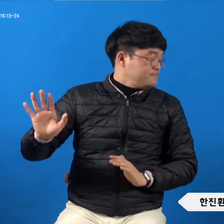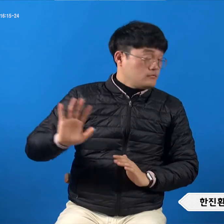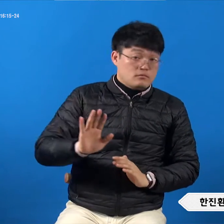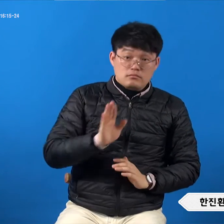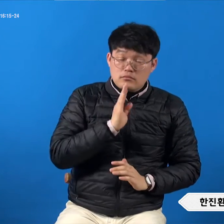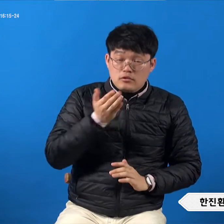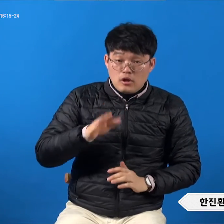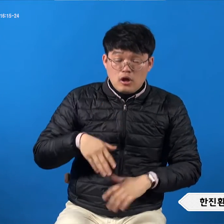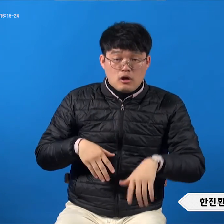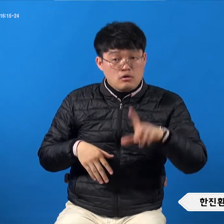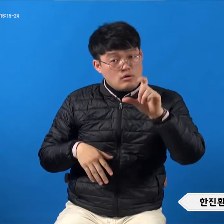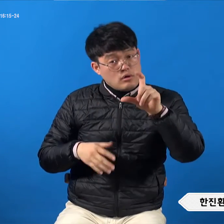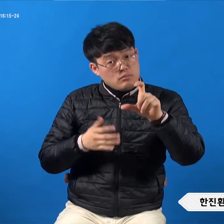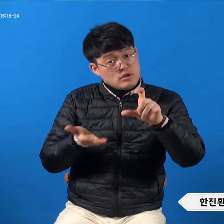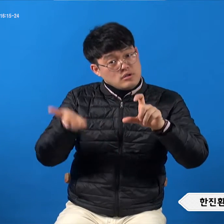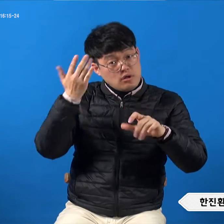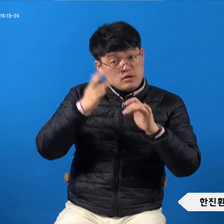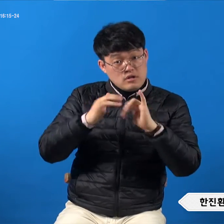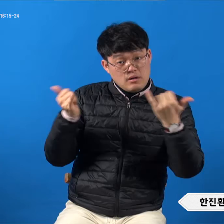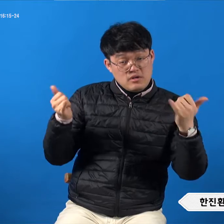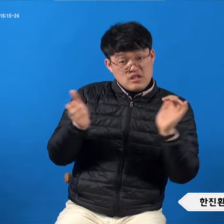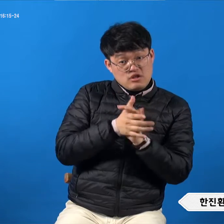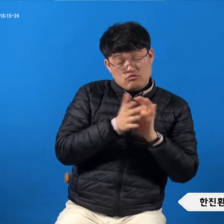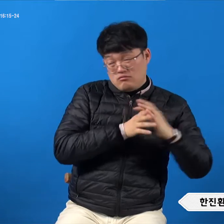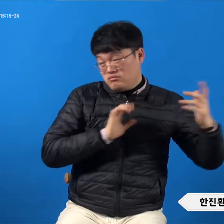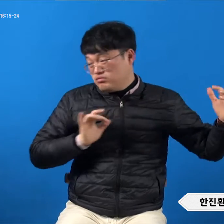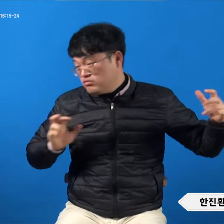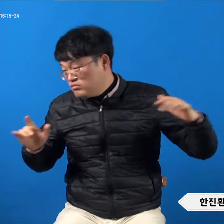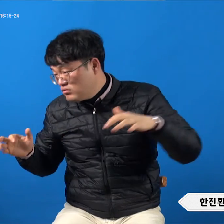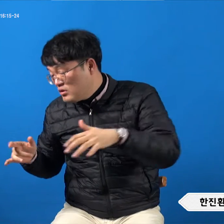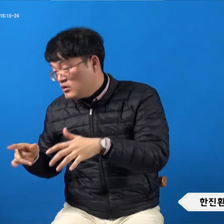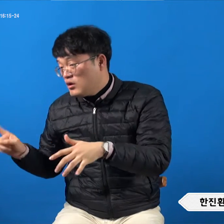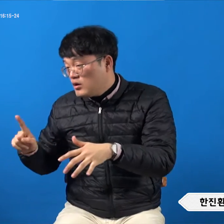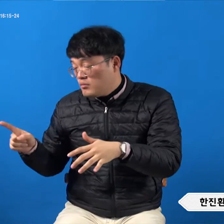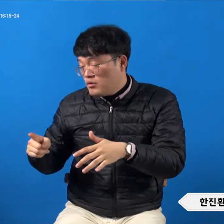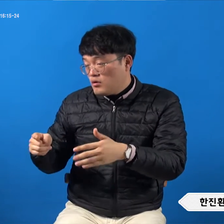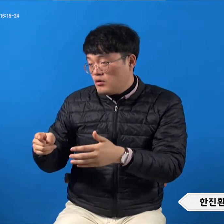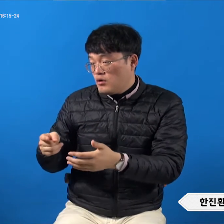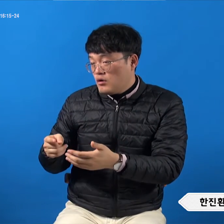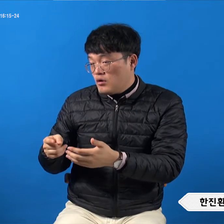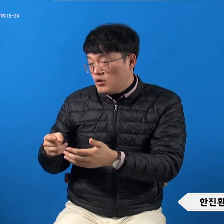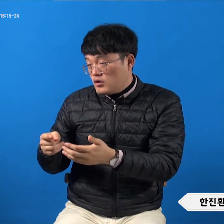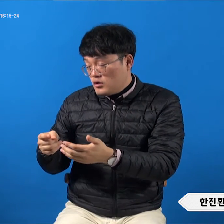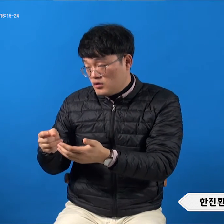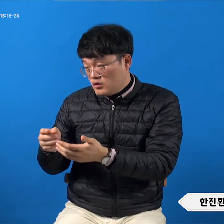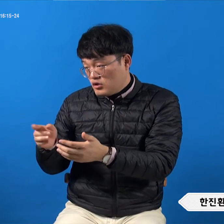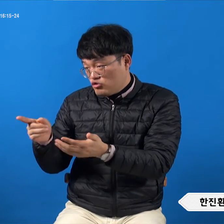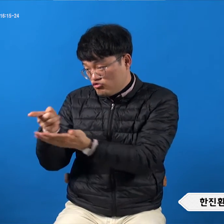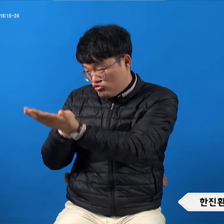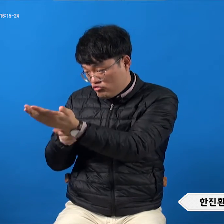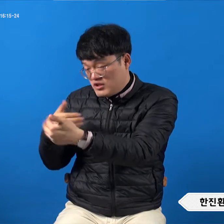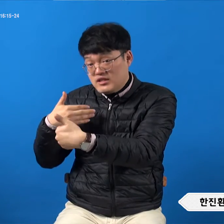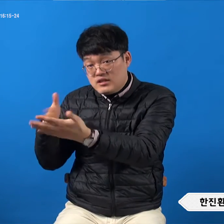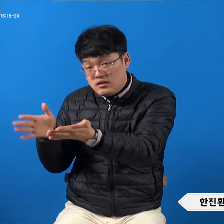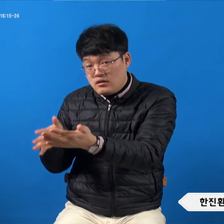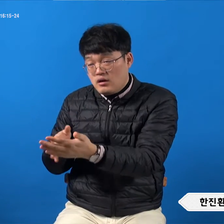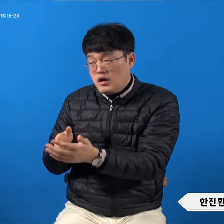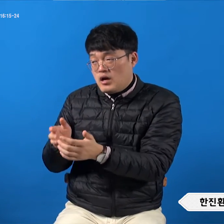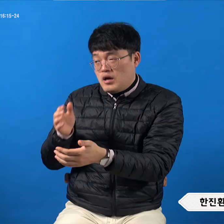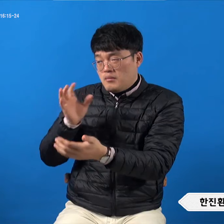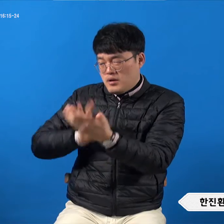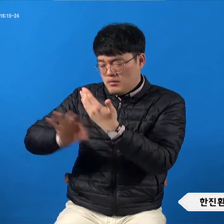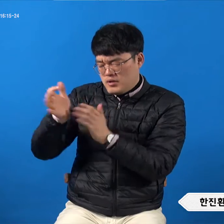모두 15명 친구들이 모여서 병실 앞에서 간절히 기도를 합니다. 밤을